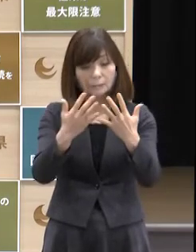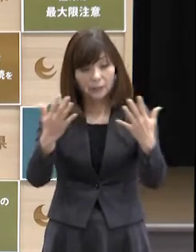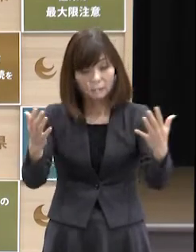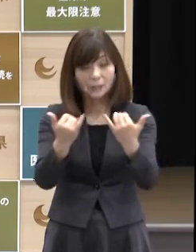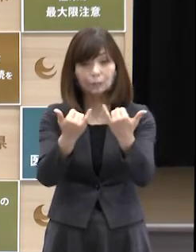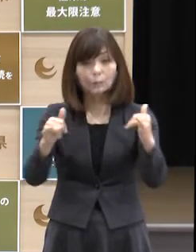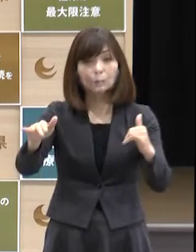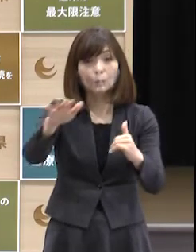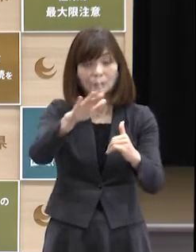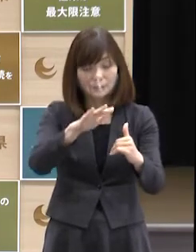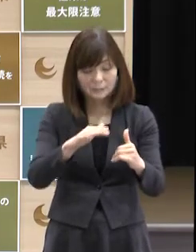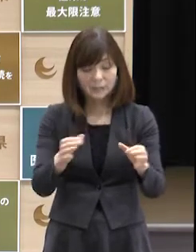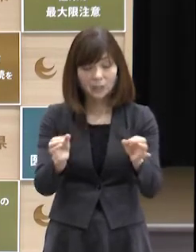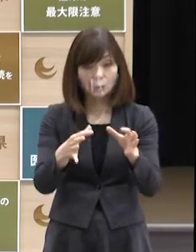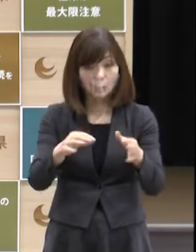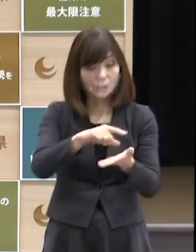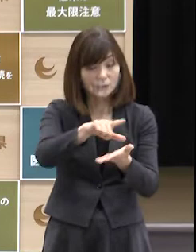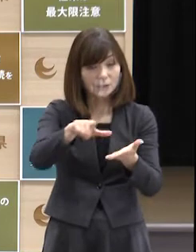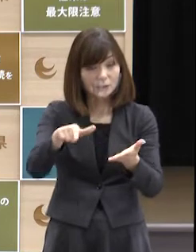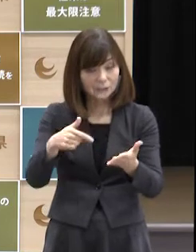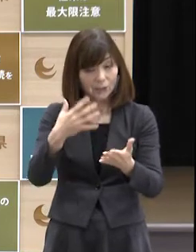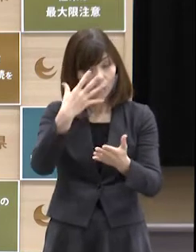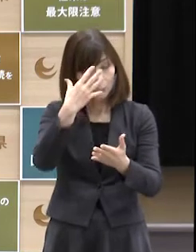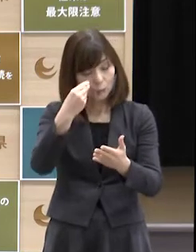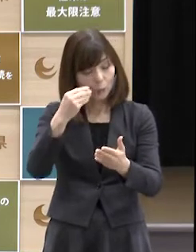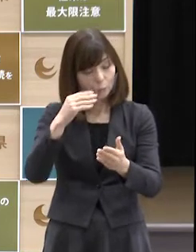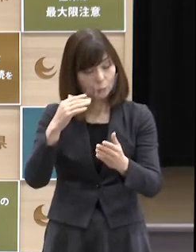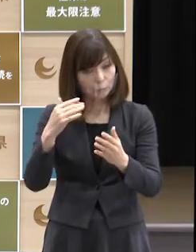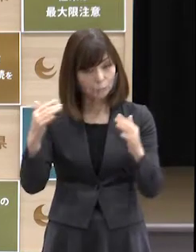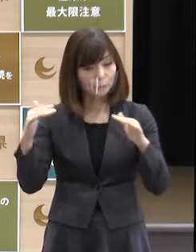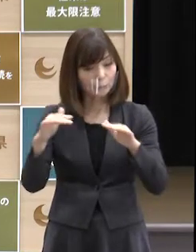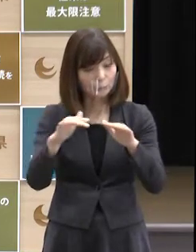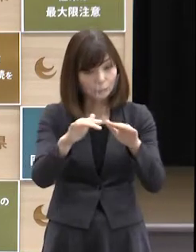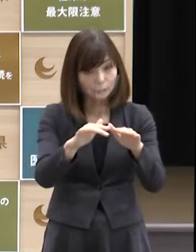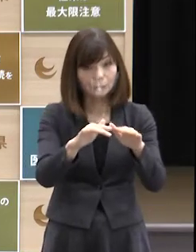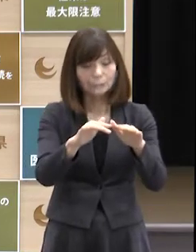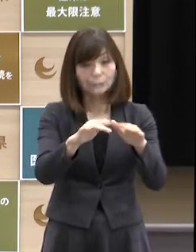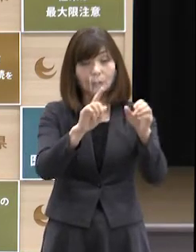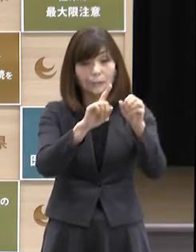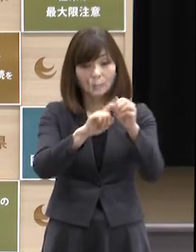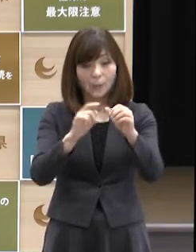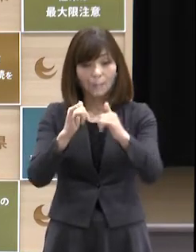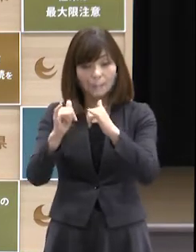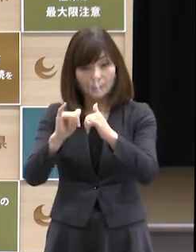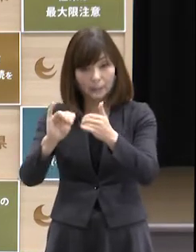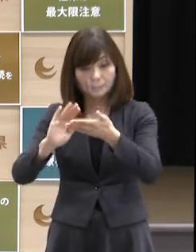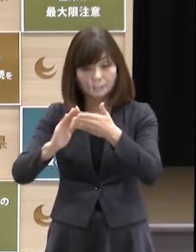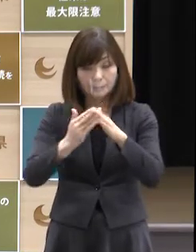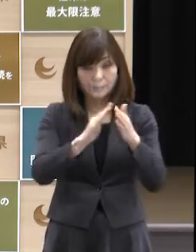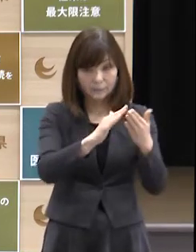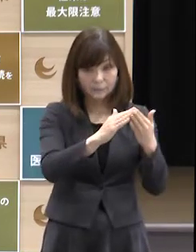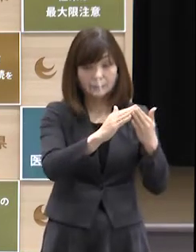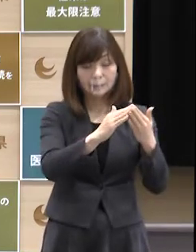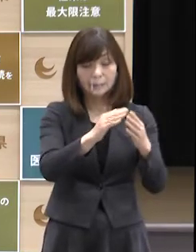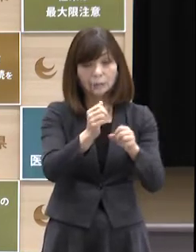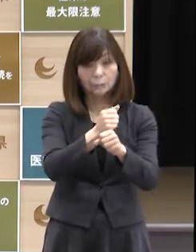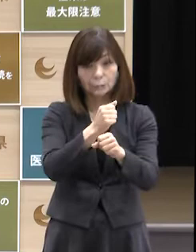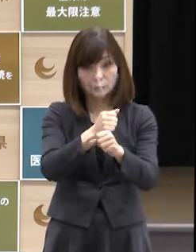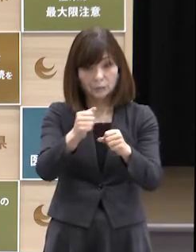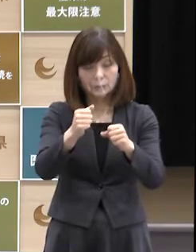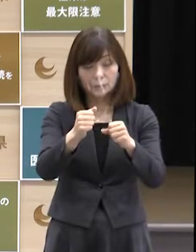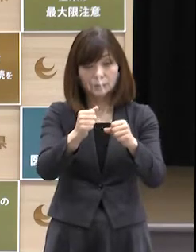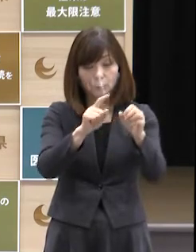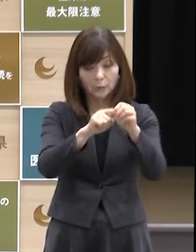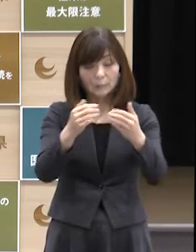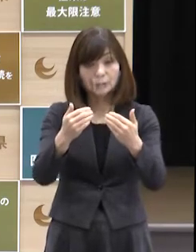になっていただきまして、町づくりに支援、町づくりに必要な財源を